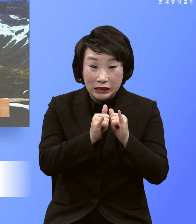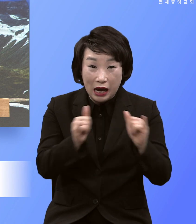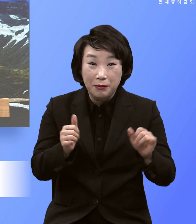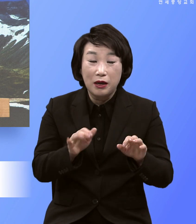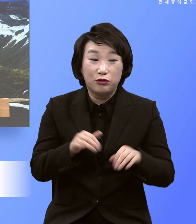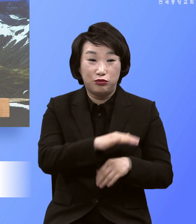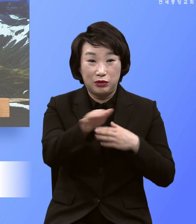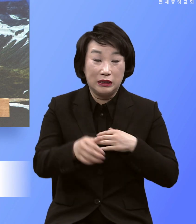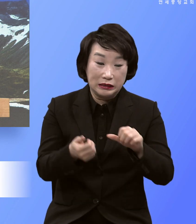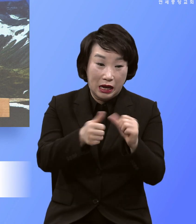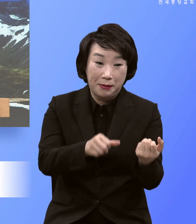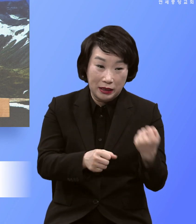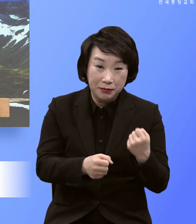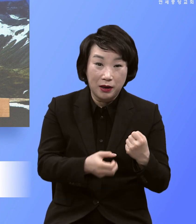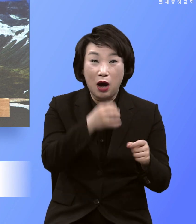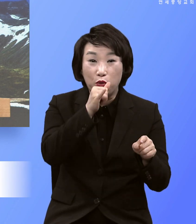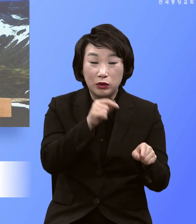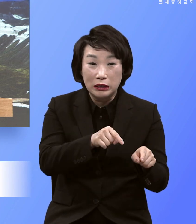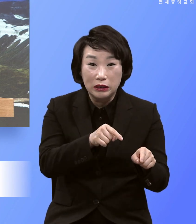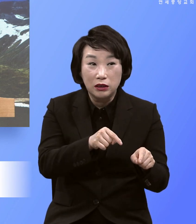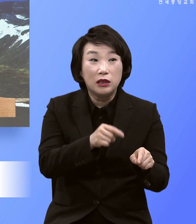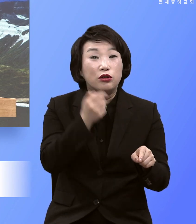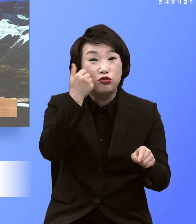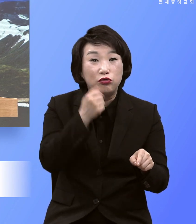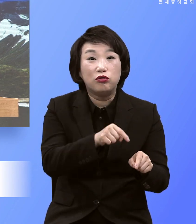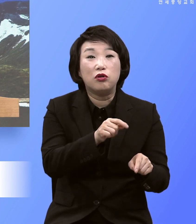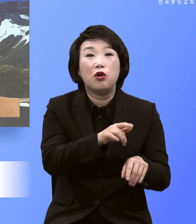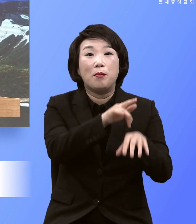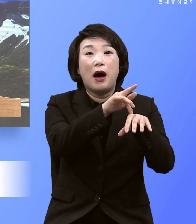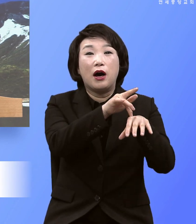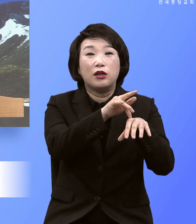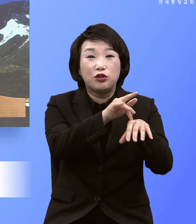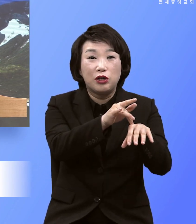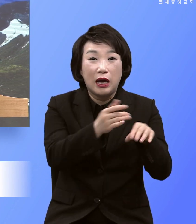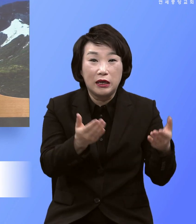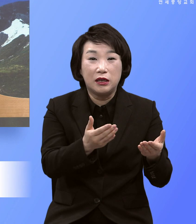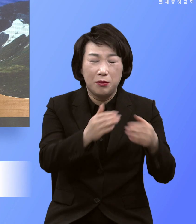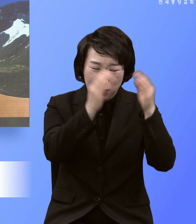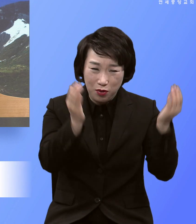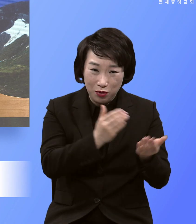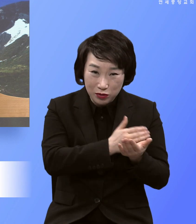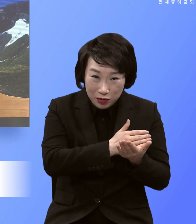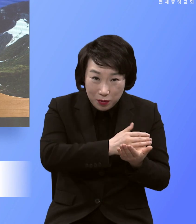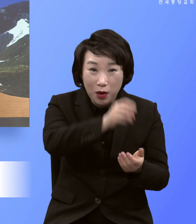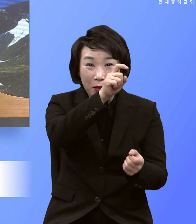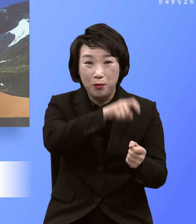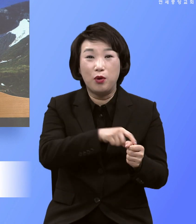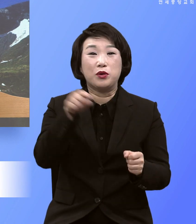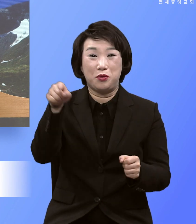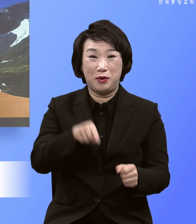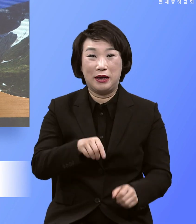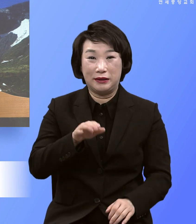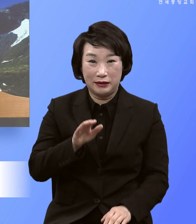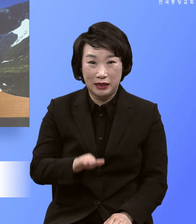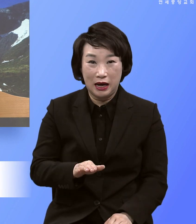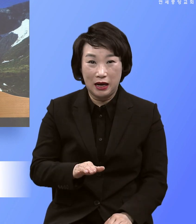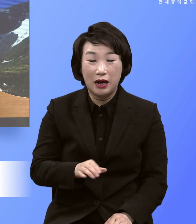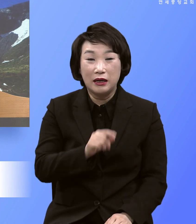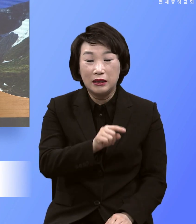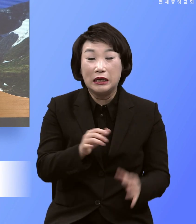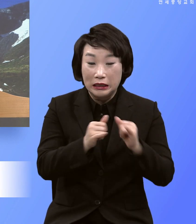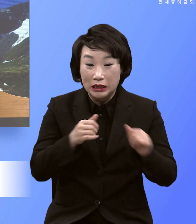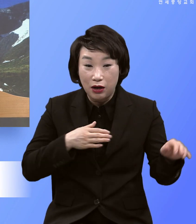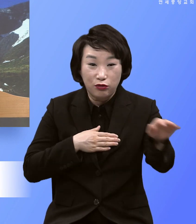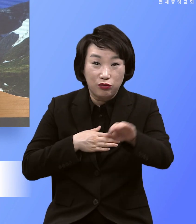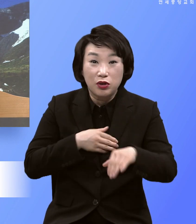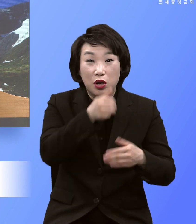사망의 세력을 잡은 자, 곧 마귀의 일을 없이 하셨으니 곧